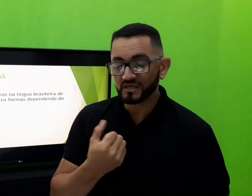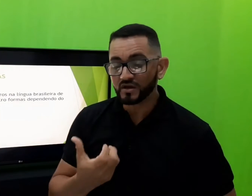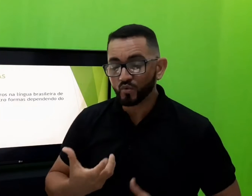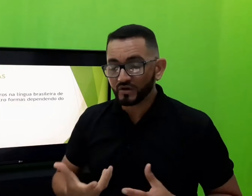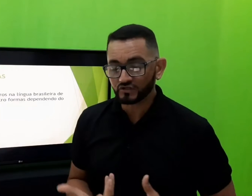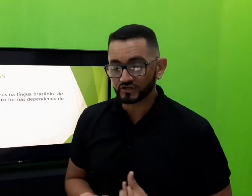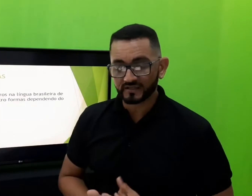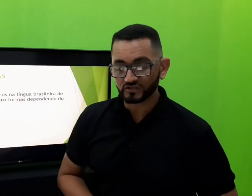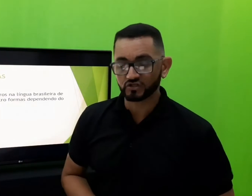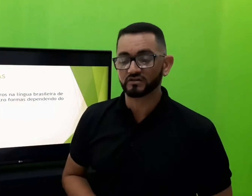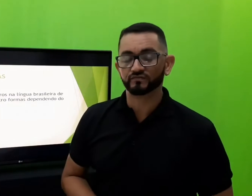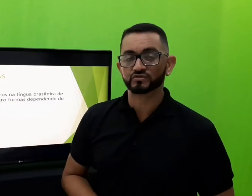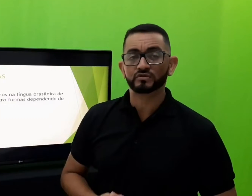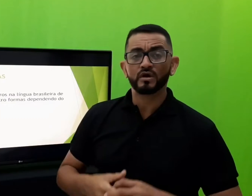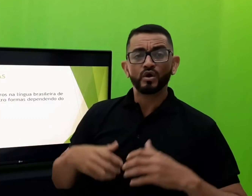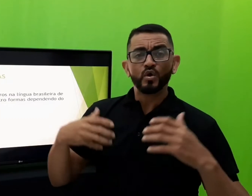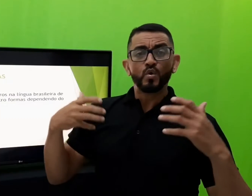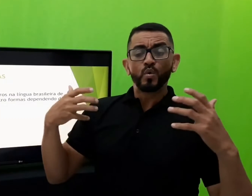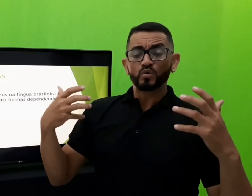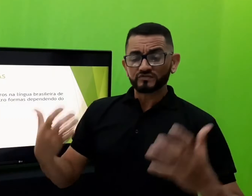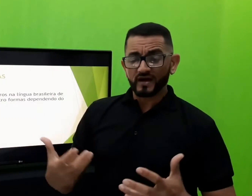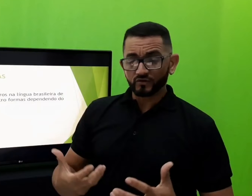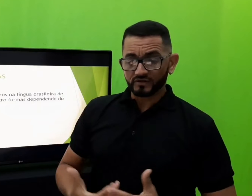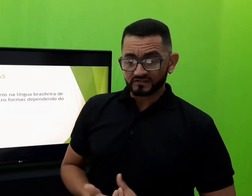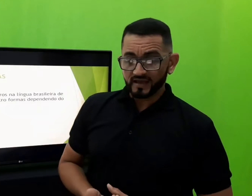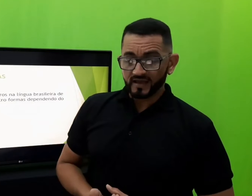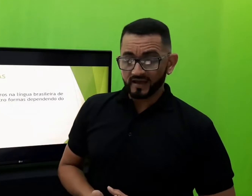e quantitativos. Os valores